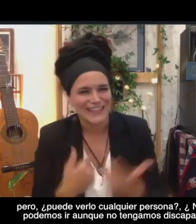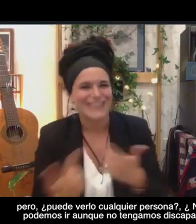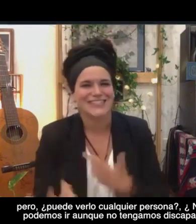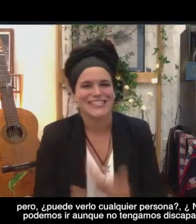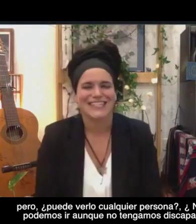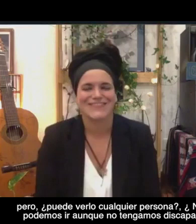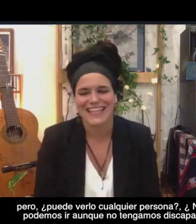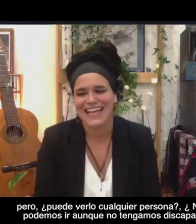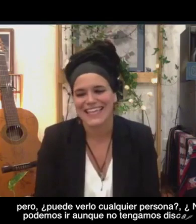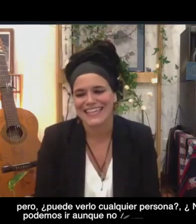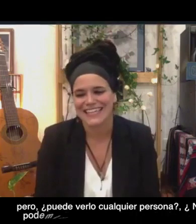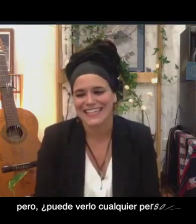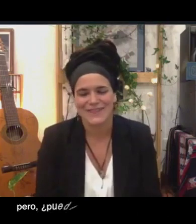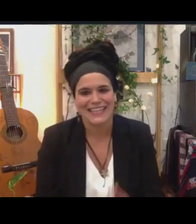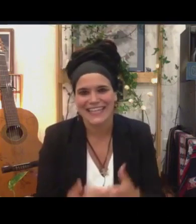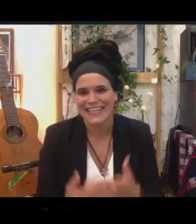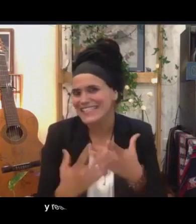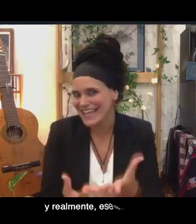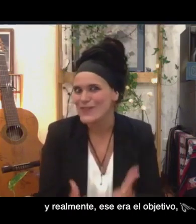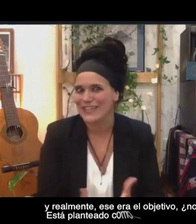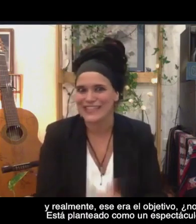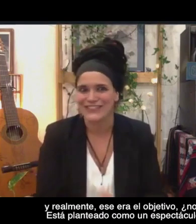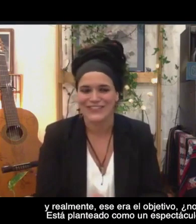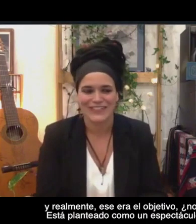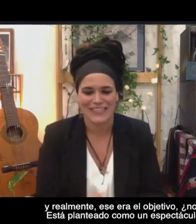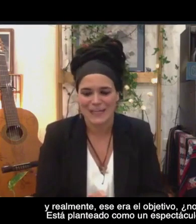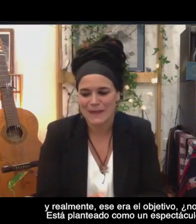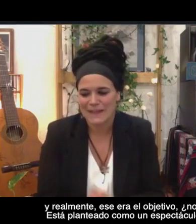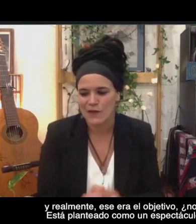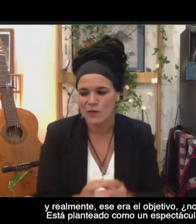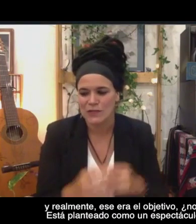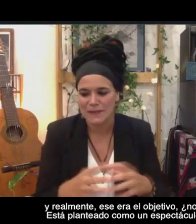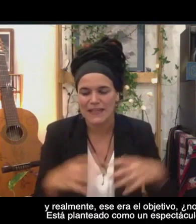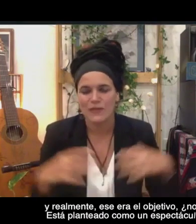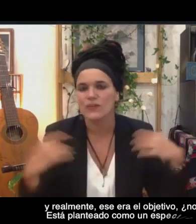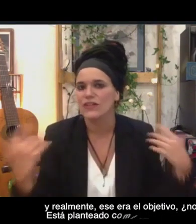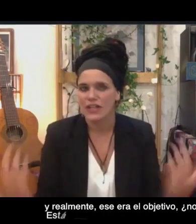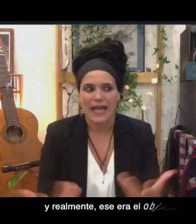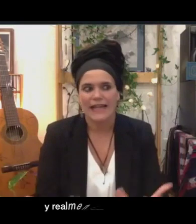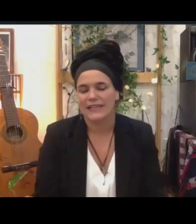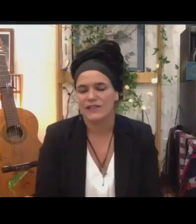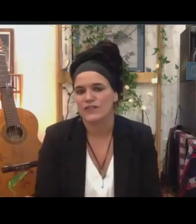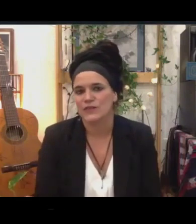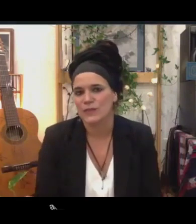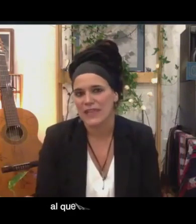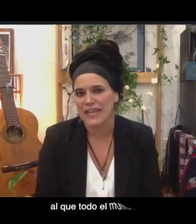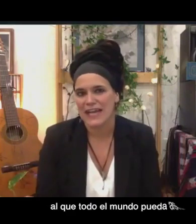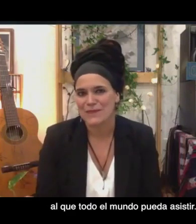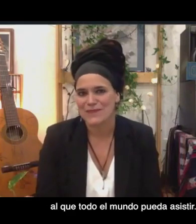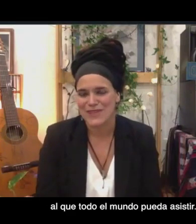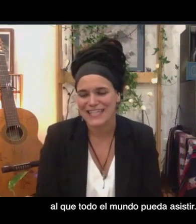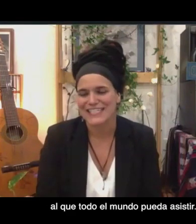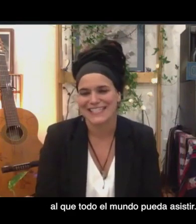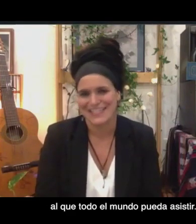aunque no tengamos discapacidad. Y realmente ese era el objetivo, estar planteado como un espectáculo al que todo el mundo pueda